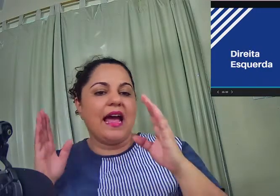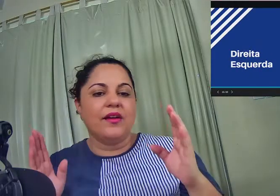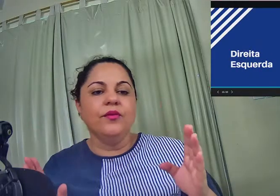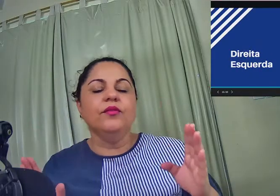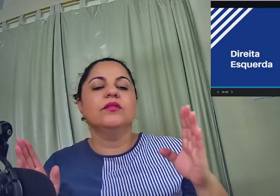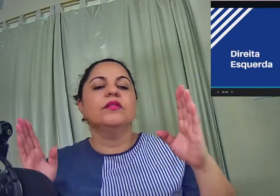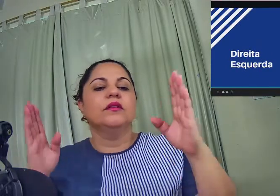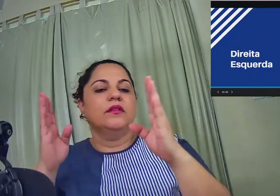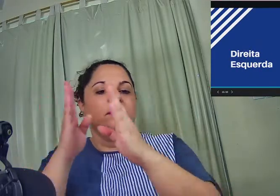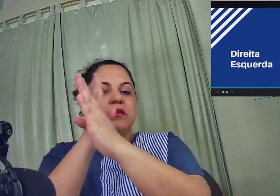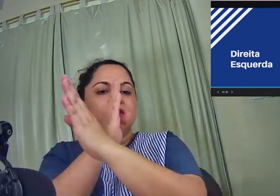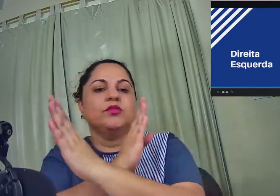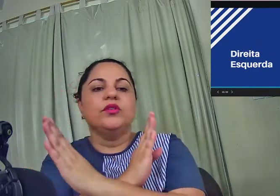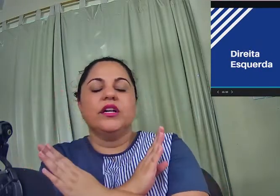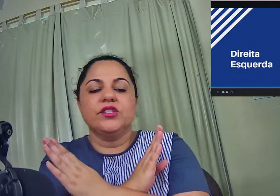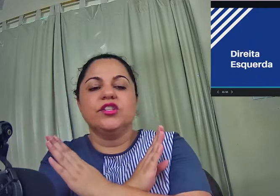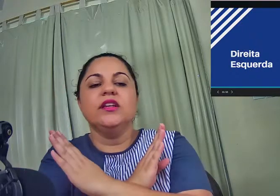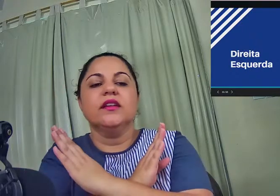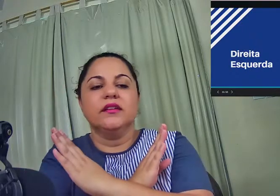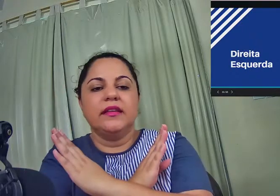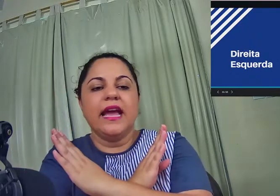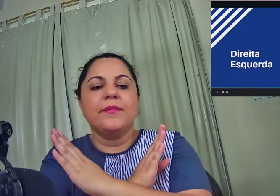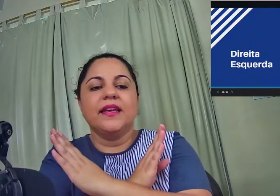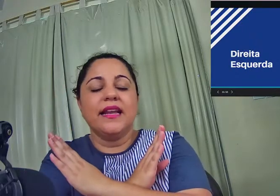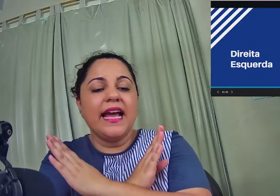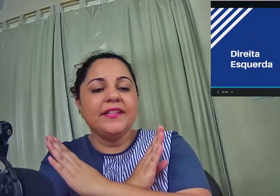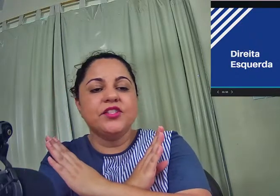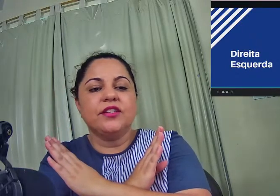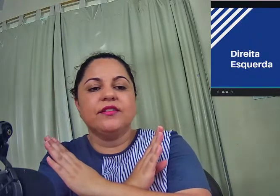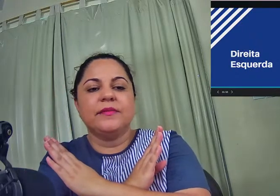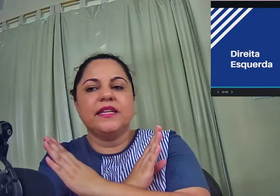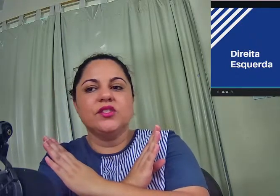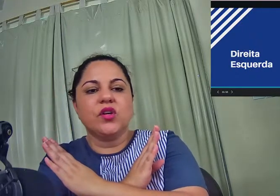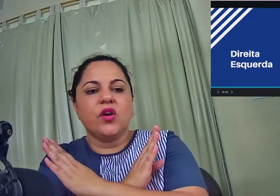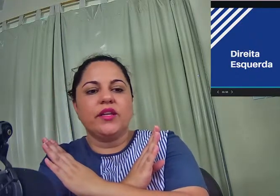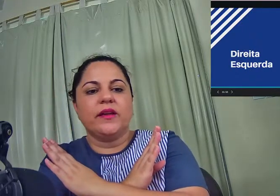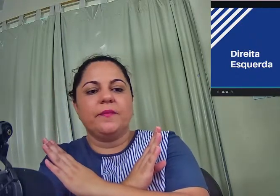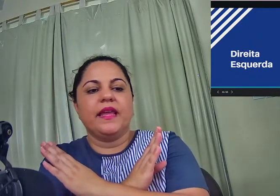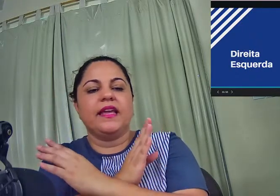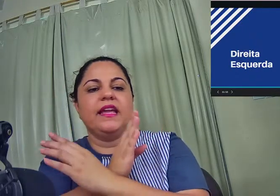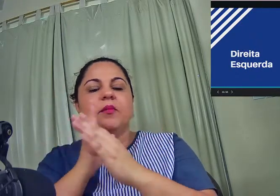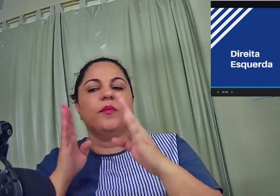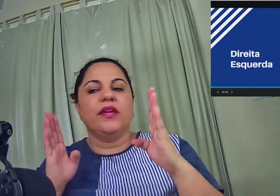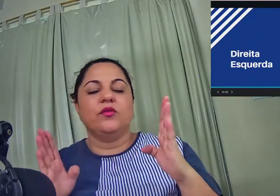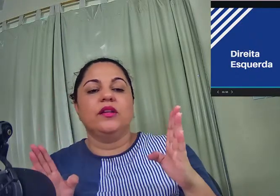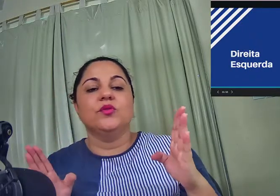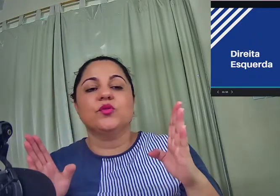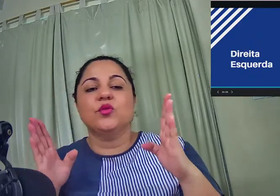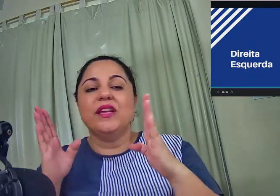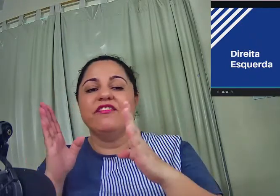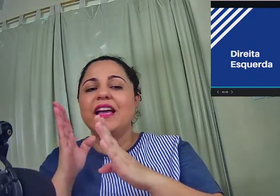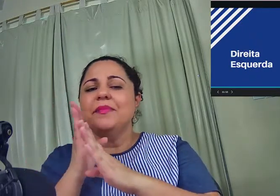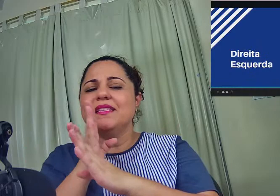claro durante, né, a minha narrativa, a minha história. Naquele momento ali, o surdo ele vai